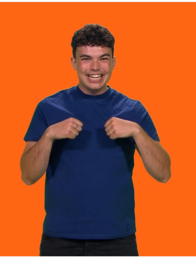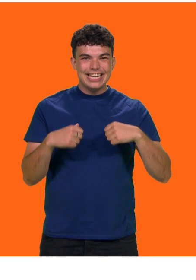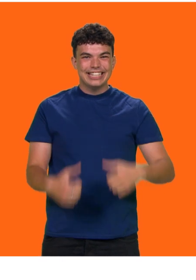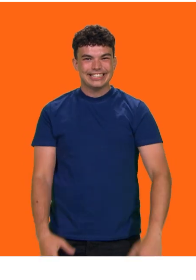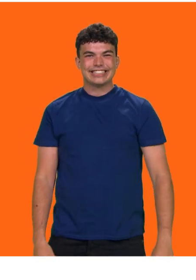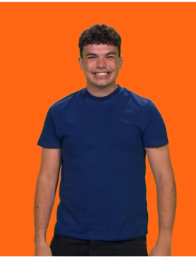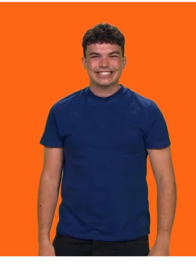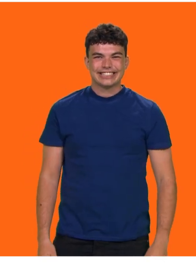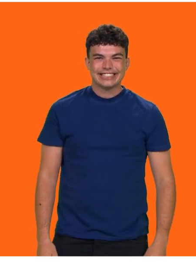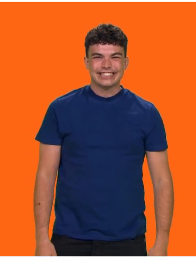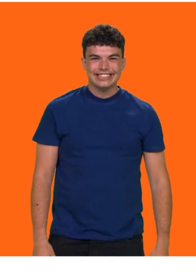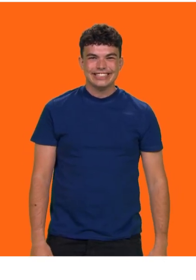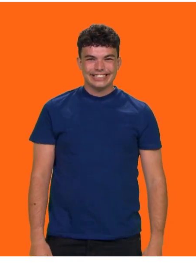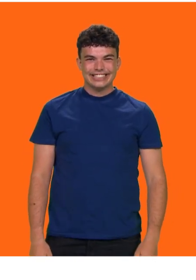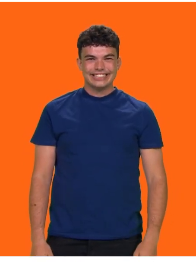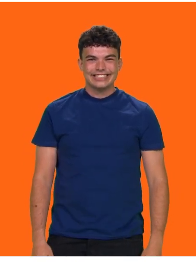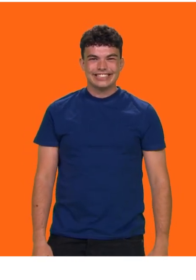ydw i.